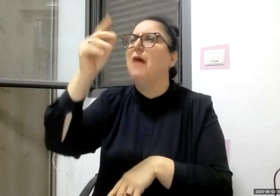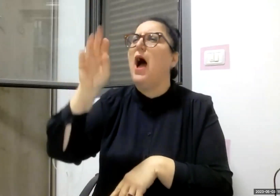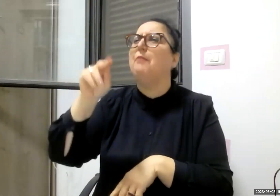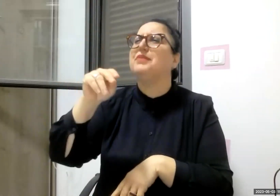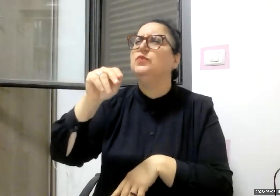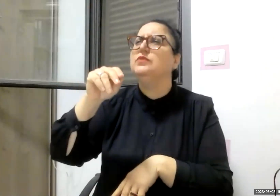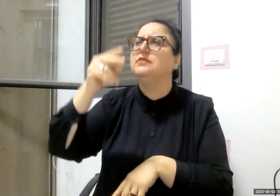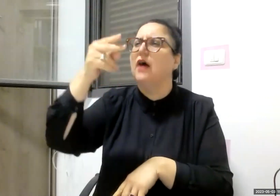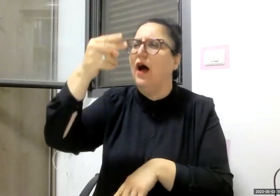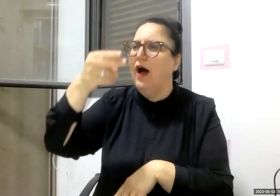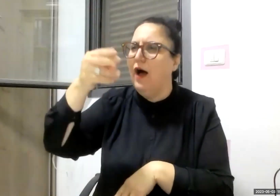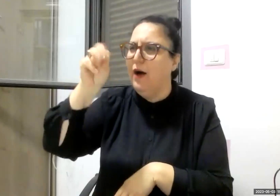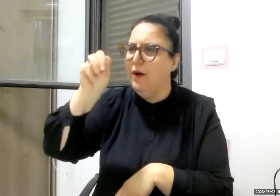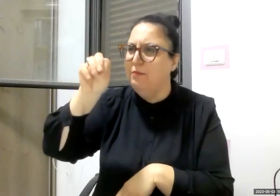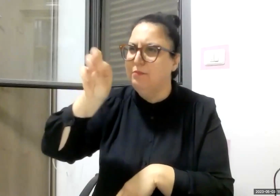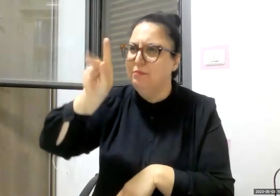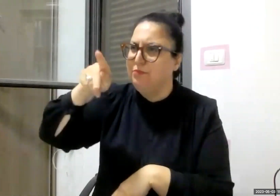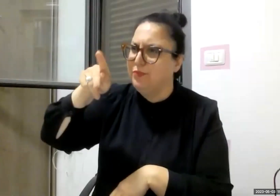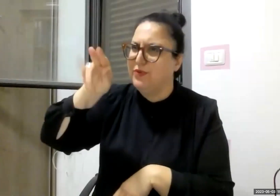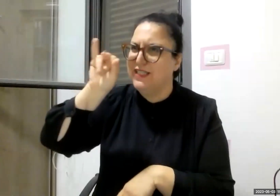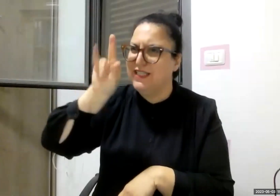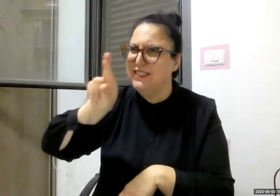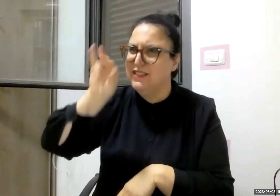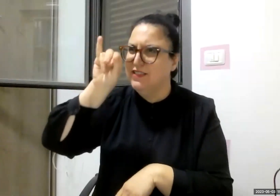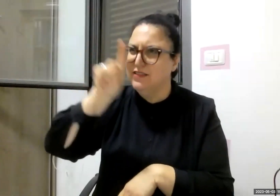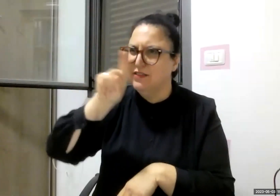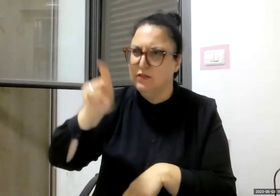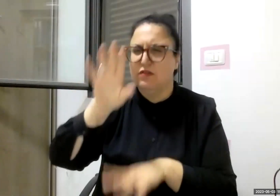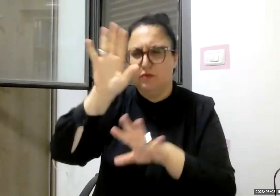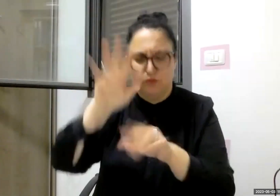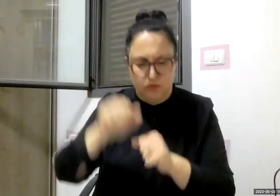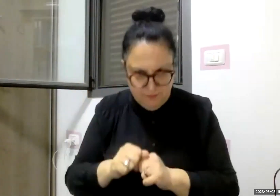המכנס,